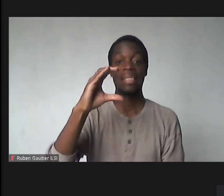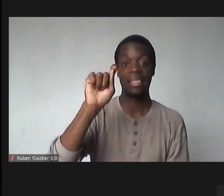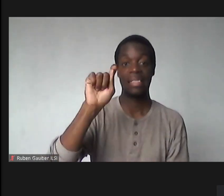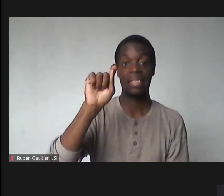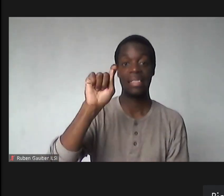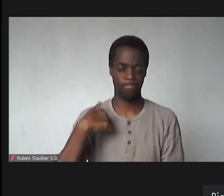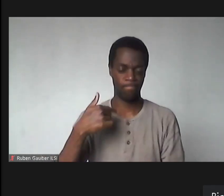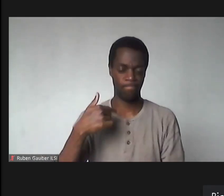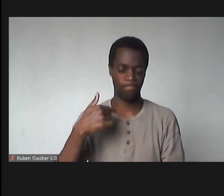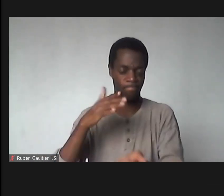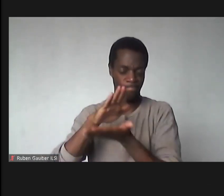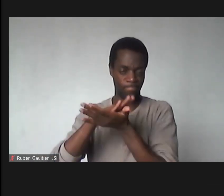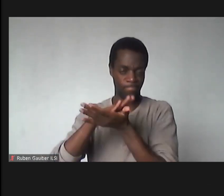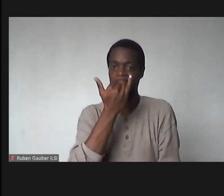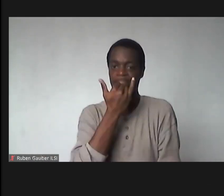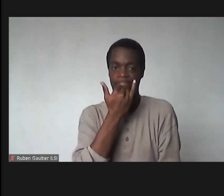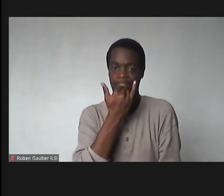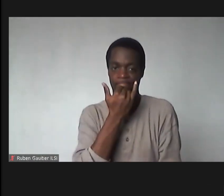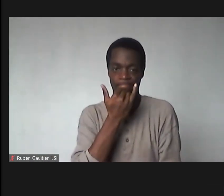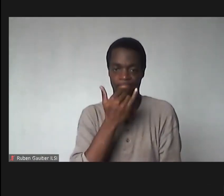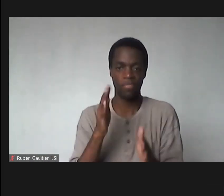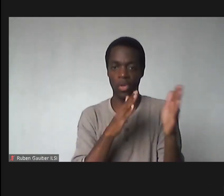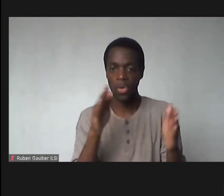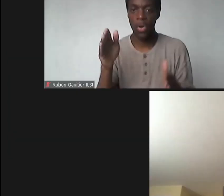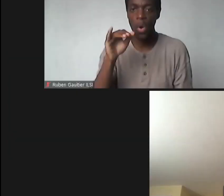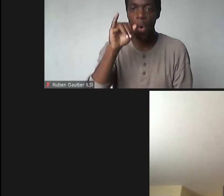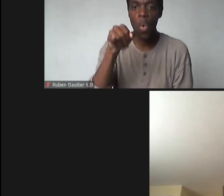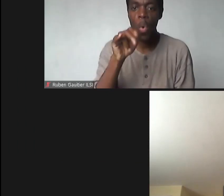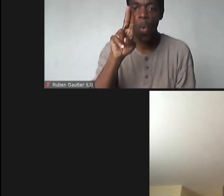Te escuchamos bien. Sí, yo consigo mirar mi presentación.